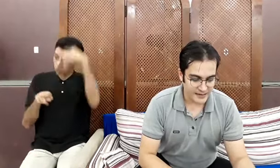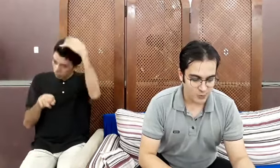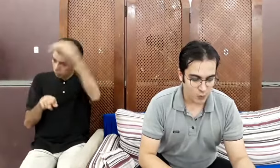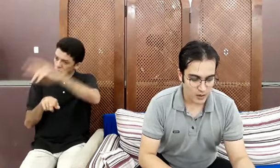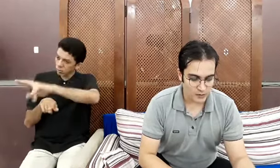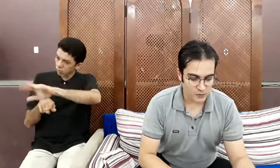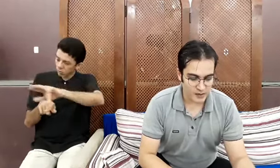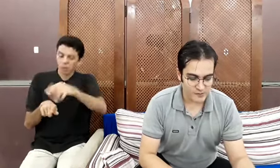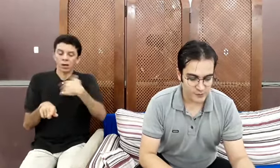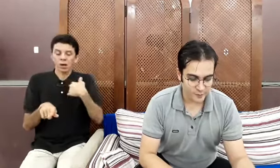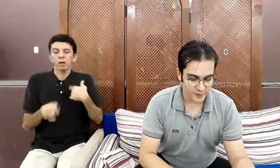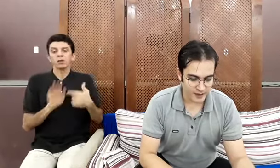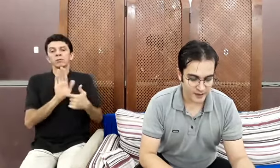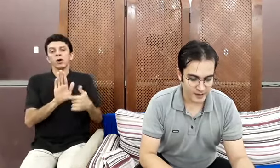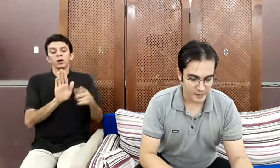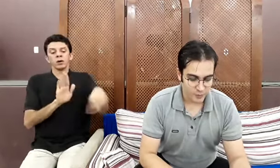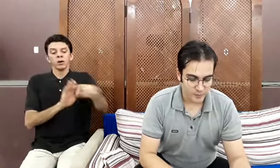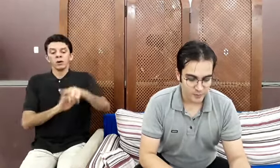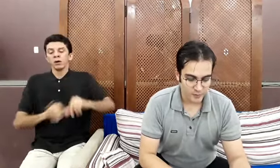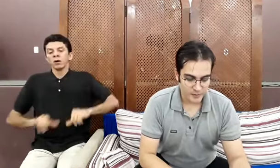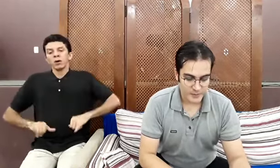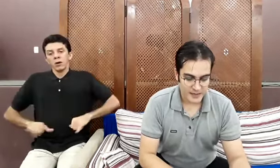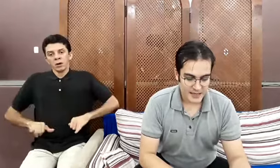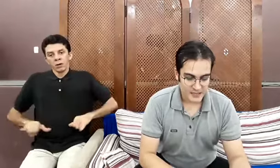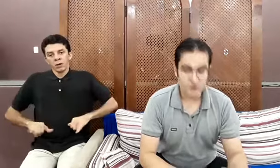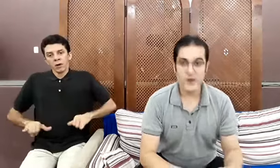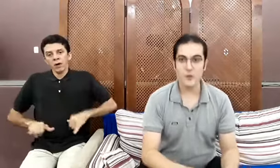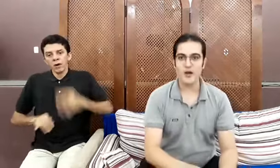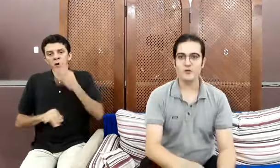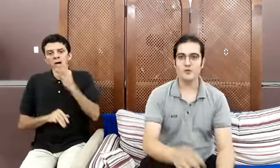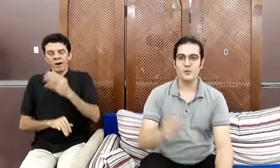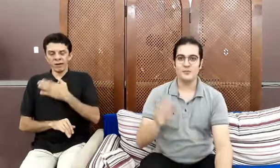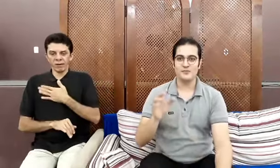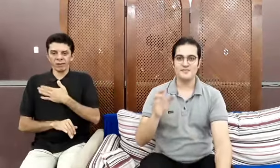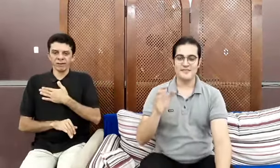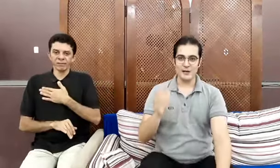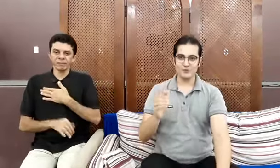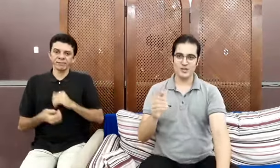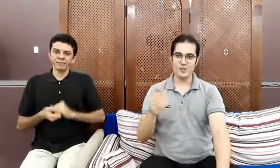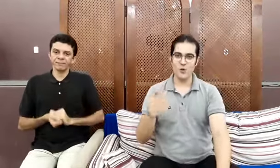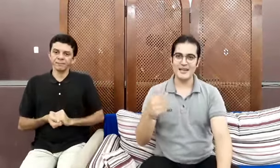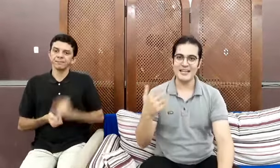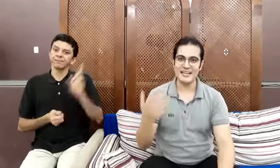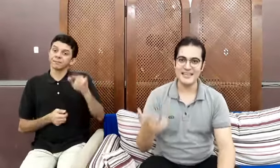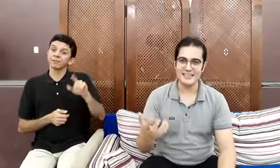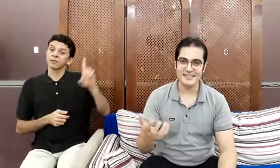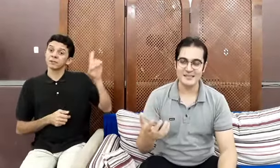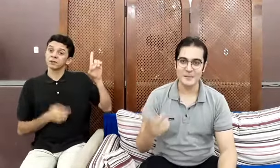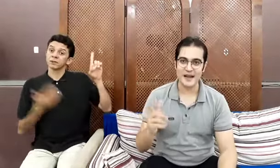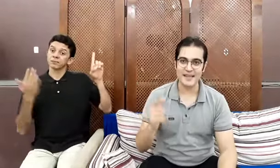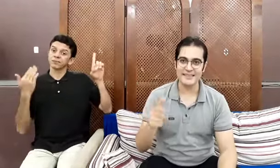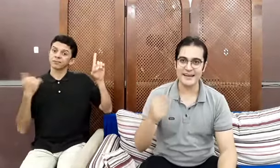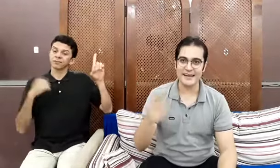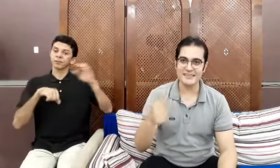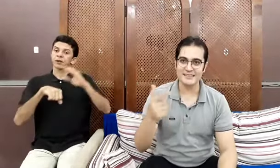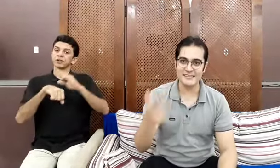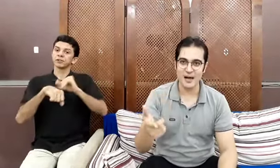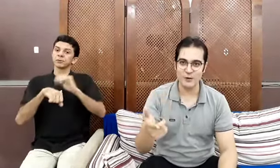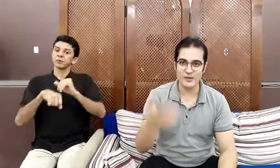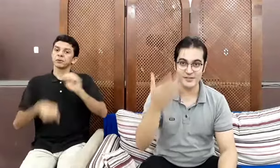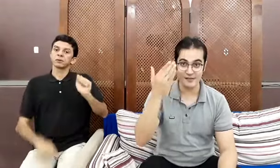ele quanto deve sofrer por meu nome. Isso é quando Deus chamou Ananias para ir até a casa